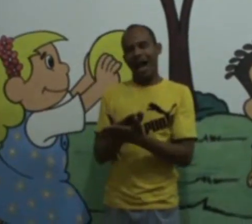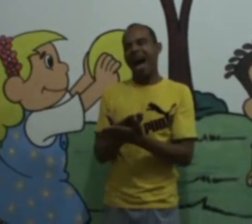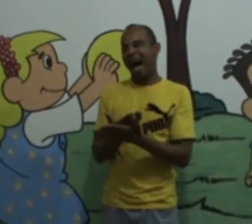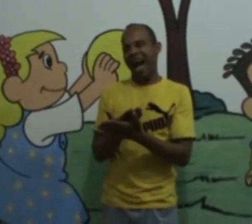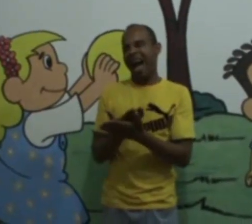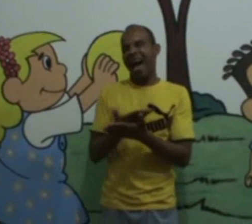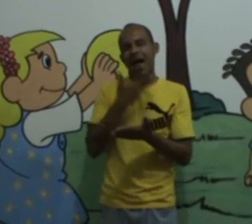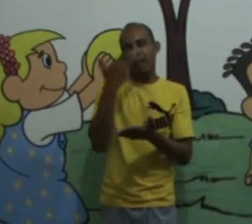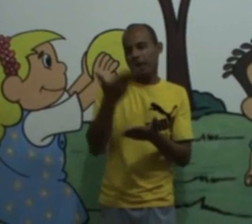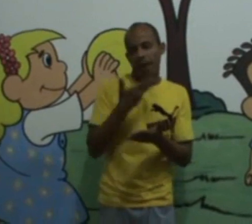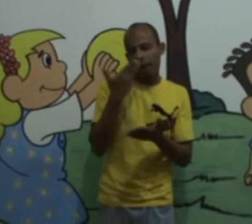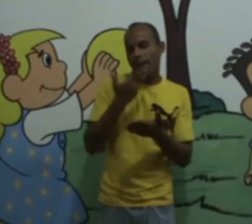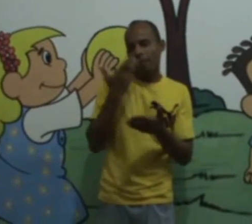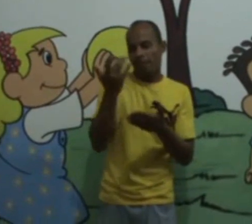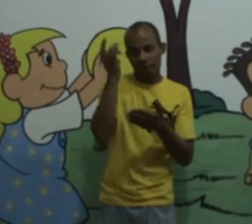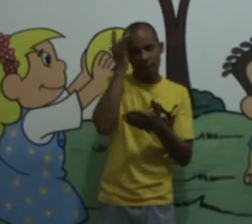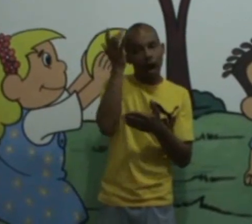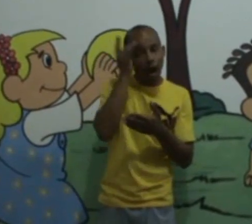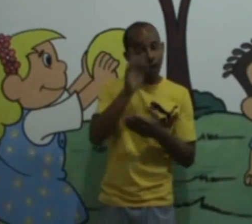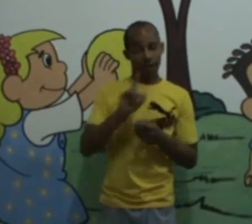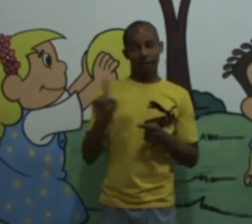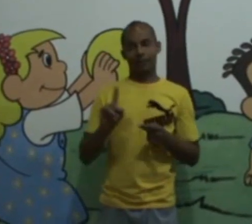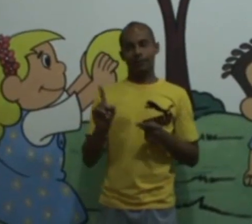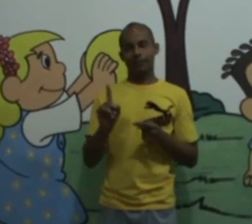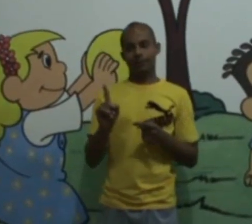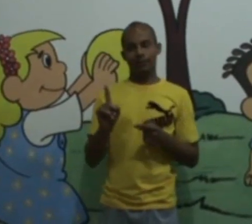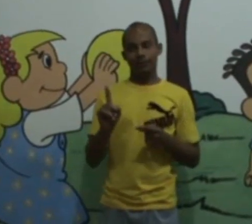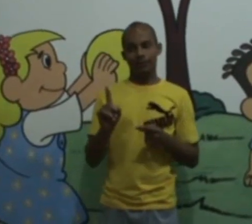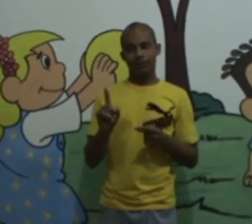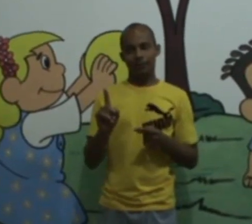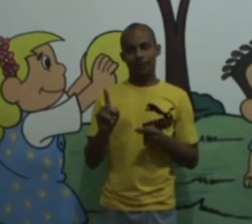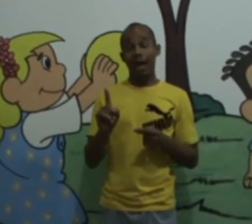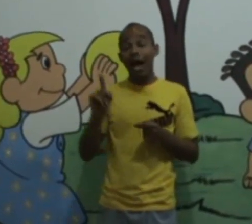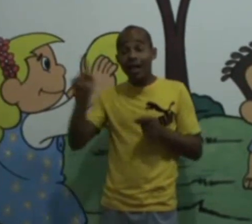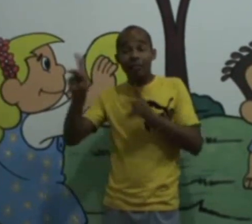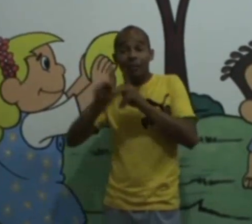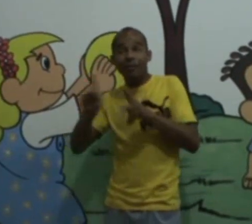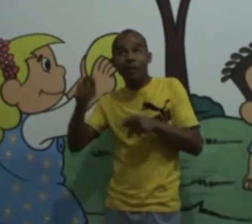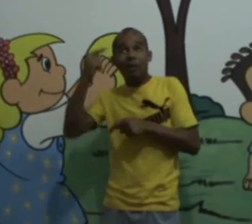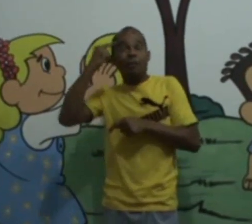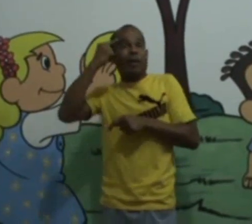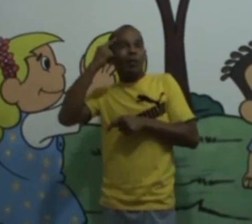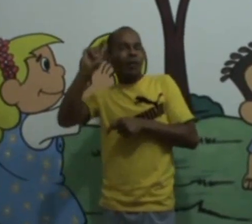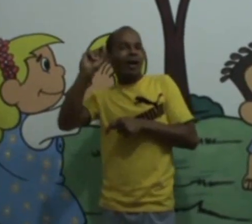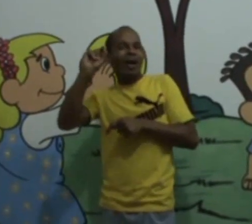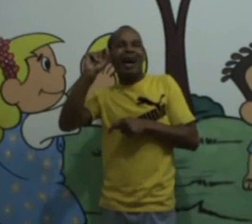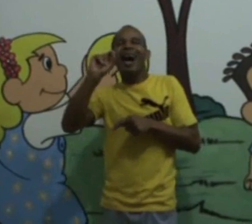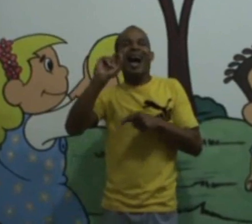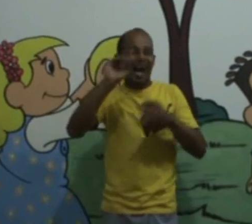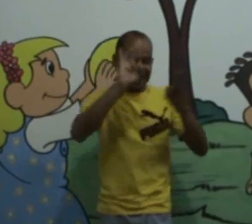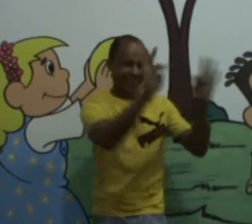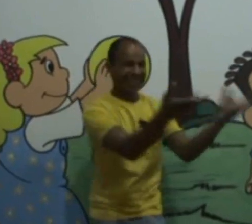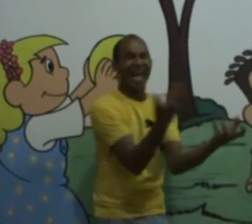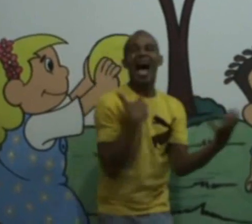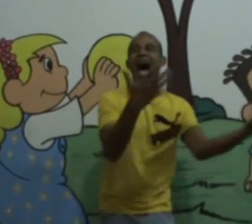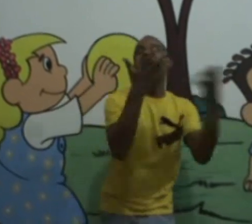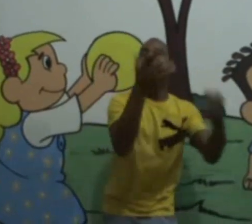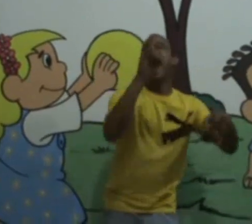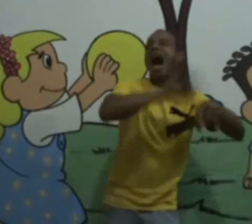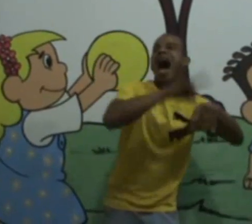é importante não facilitar, não dar moleza. Devia imaginar que todo mundo inventa